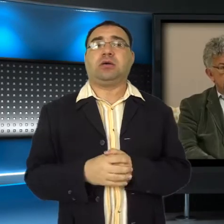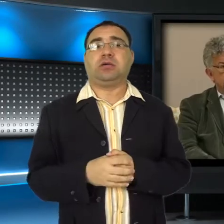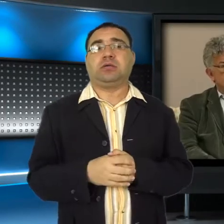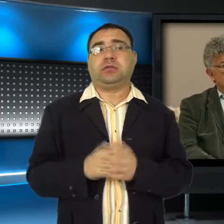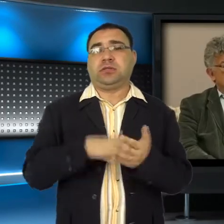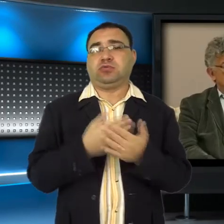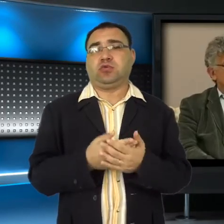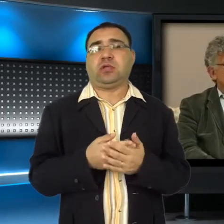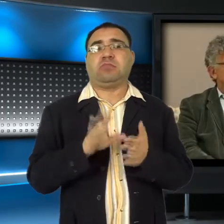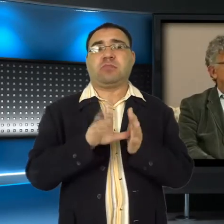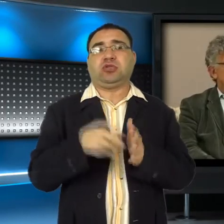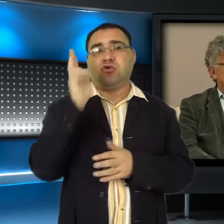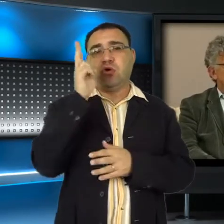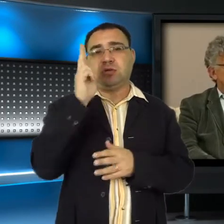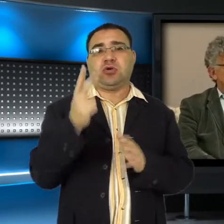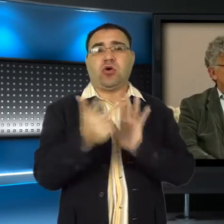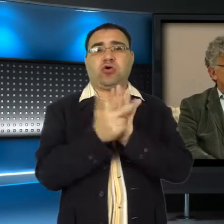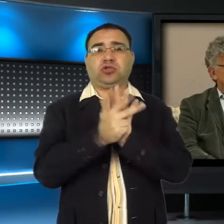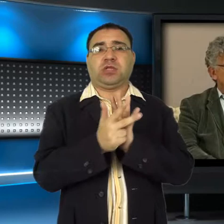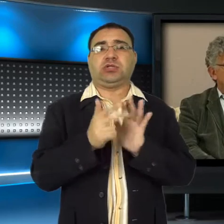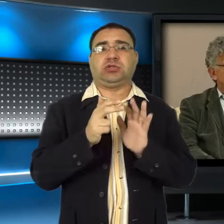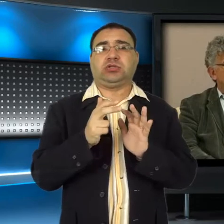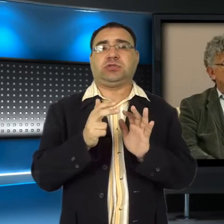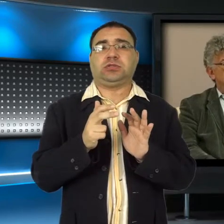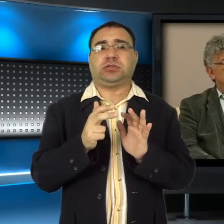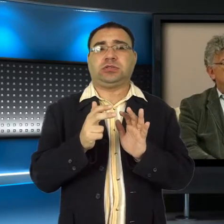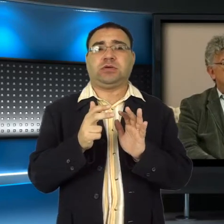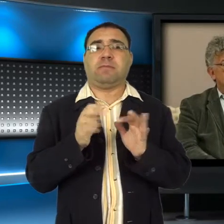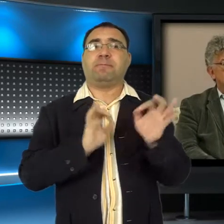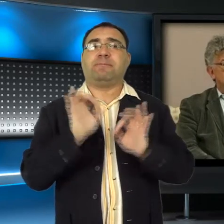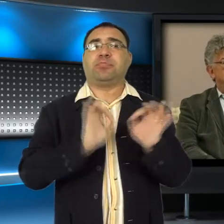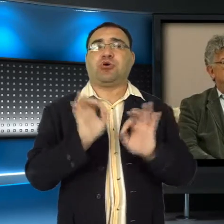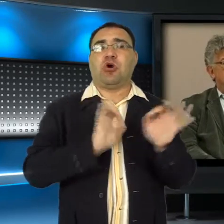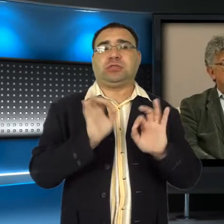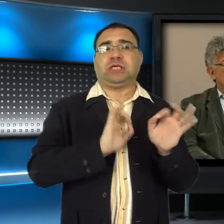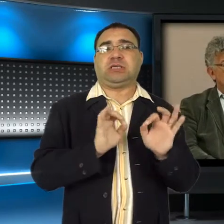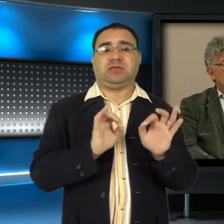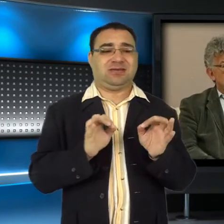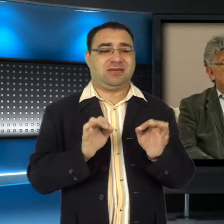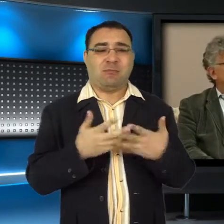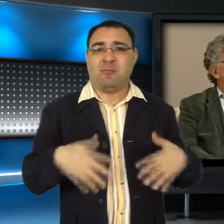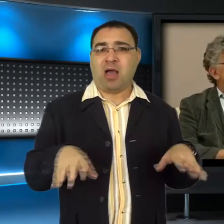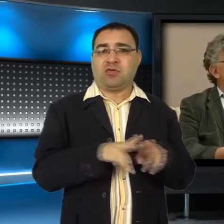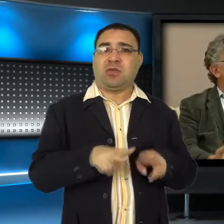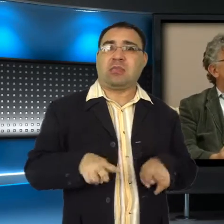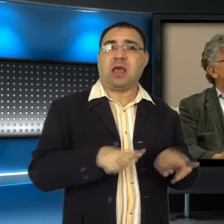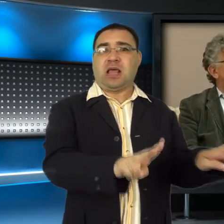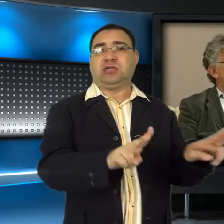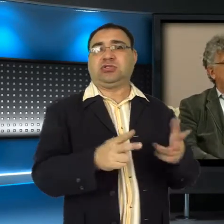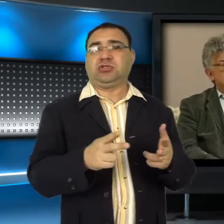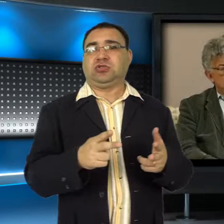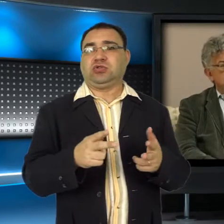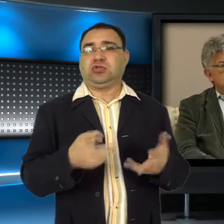dosyć maleńkie, 18% nieruchomości w mieście należy do stowarzyszeń, które je zdobyło jednym czy